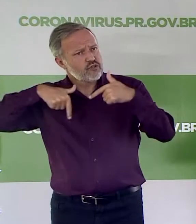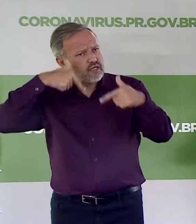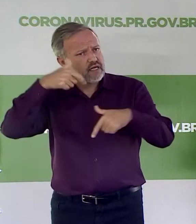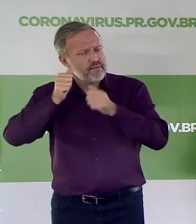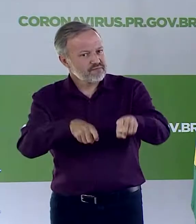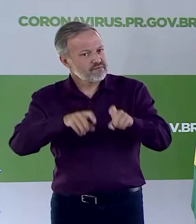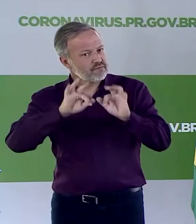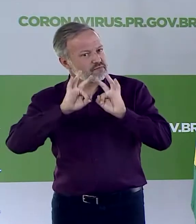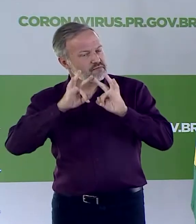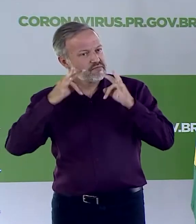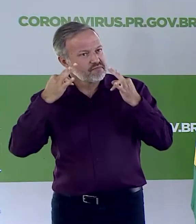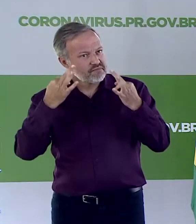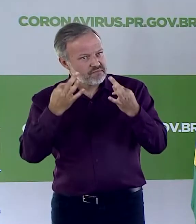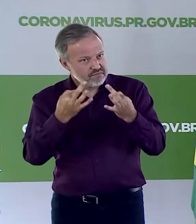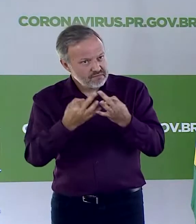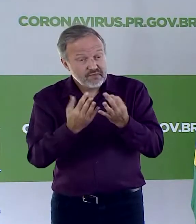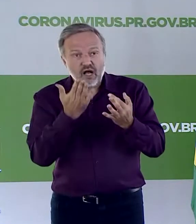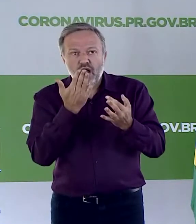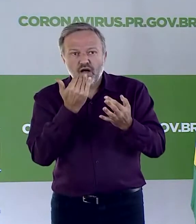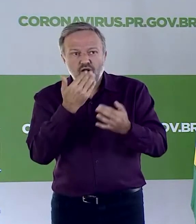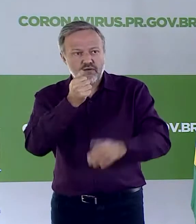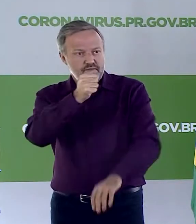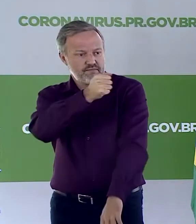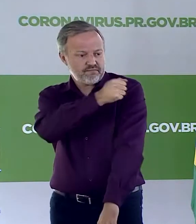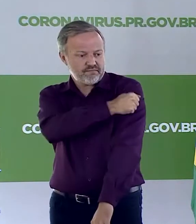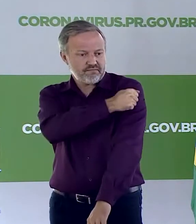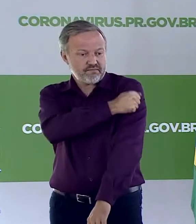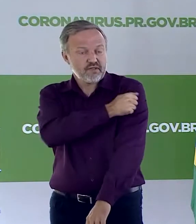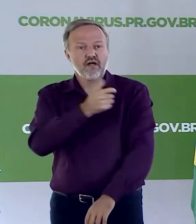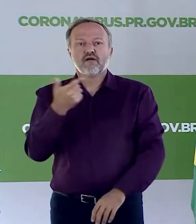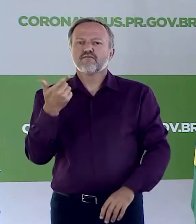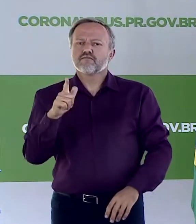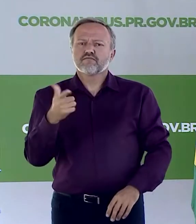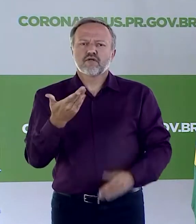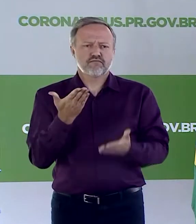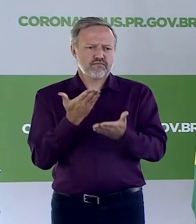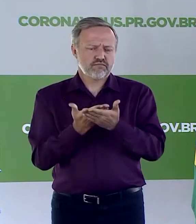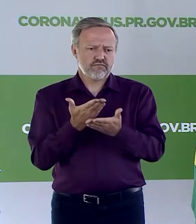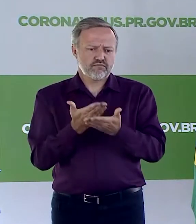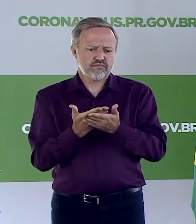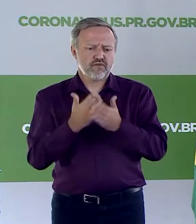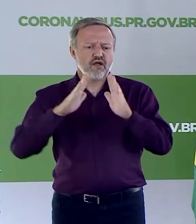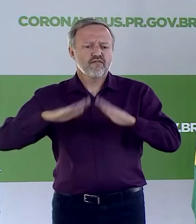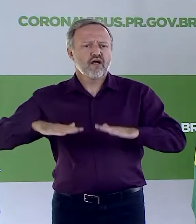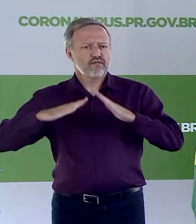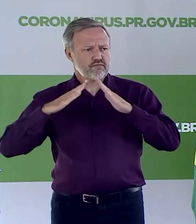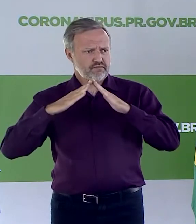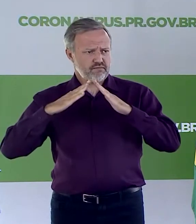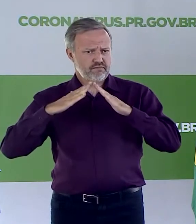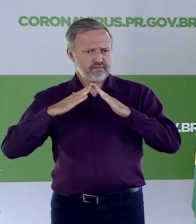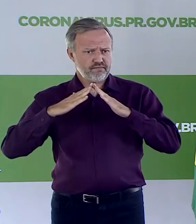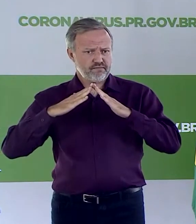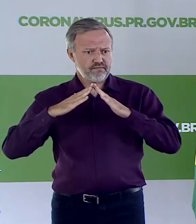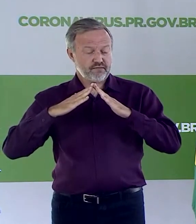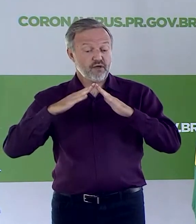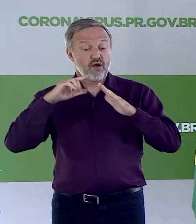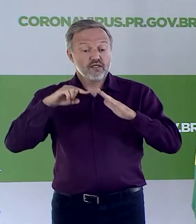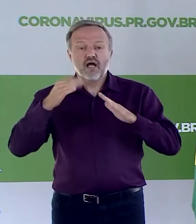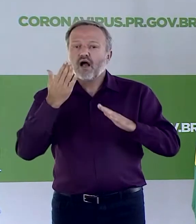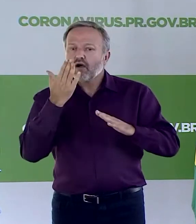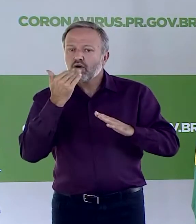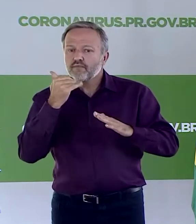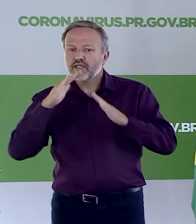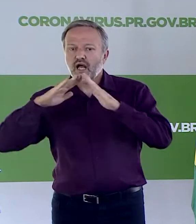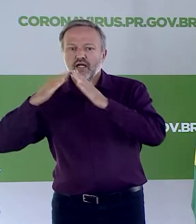desconto o apoio de todos vocês ainda nesta semana o governo do estado deve fazer um outro anúncio com medidas de